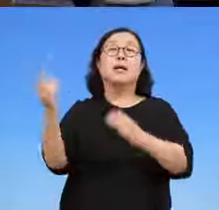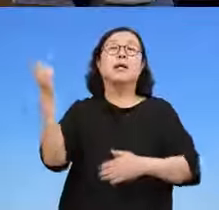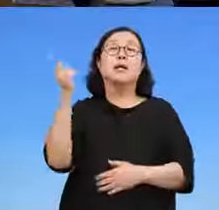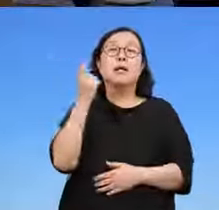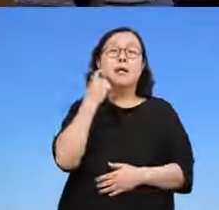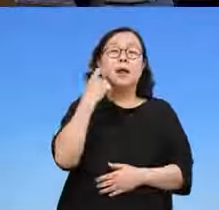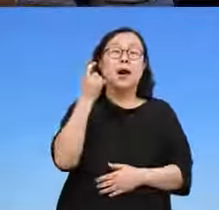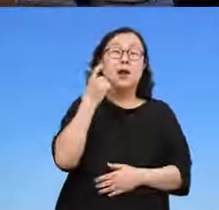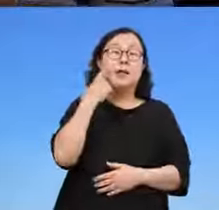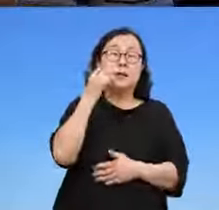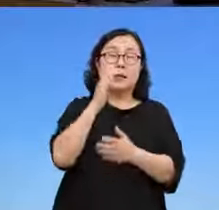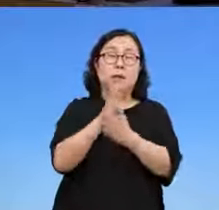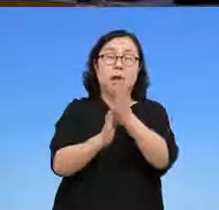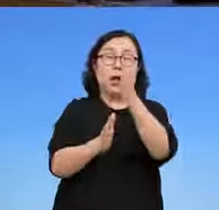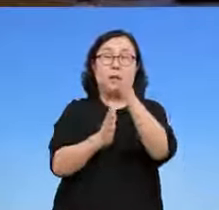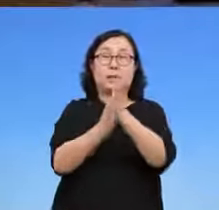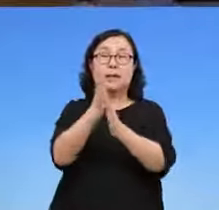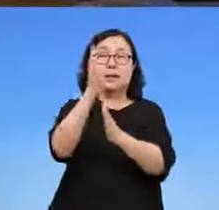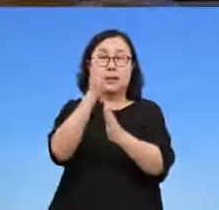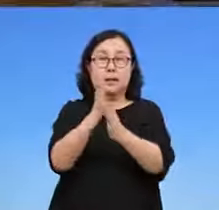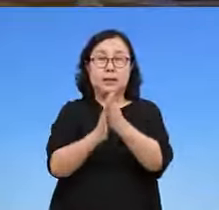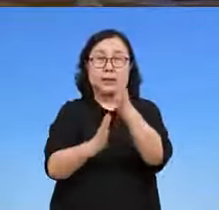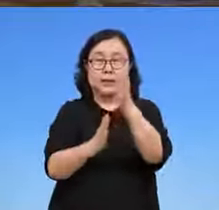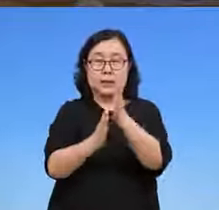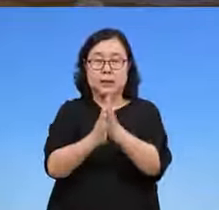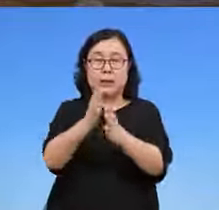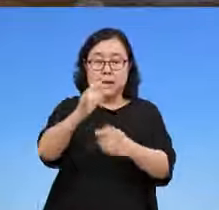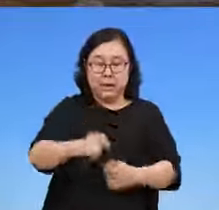거짓 없으신